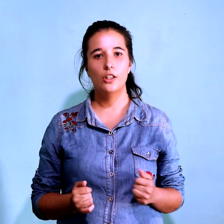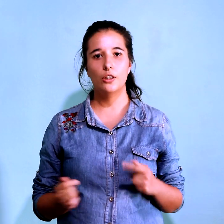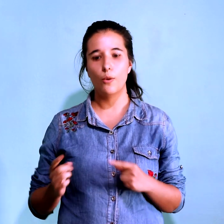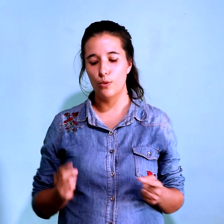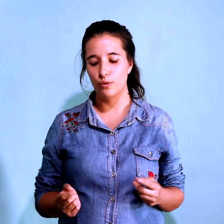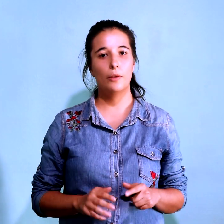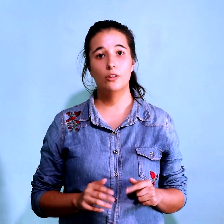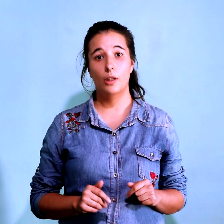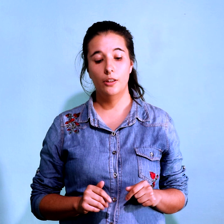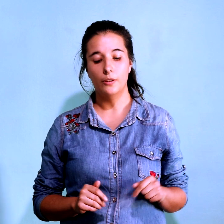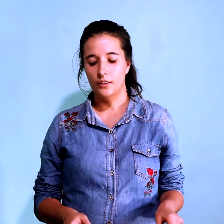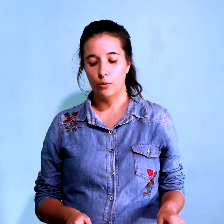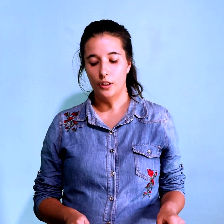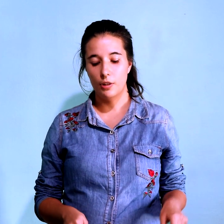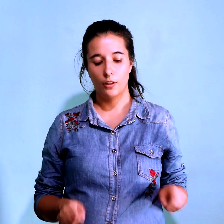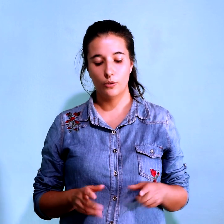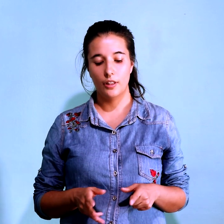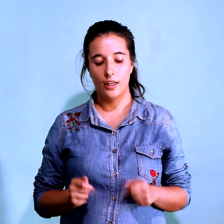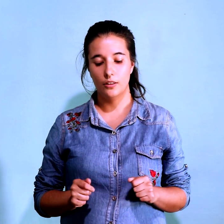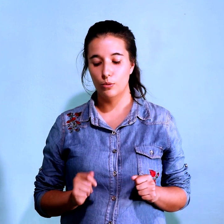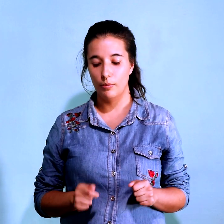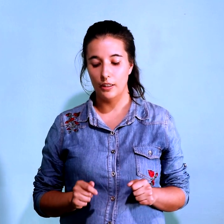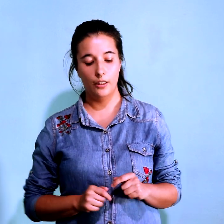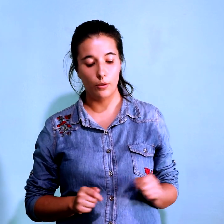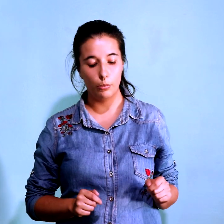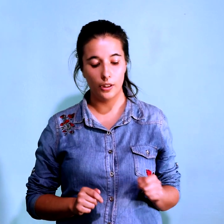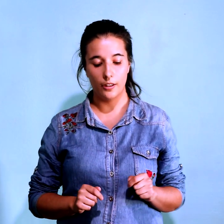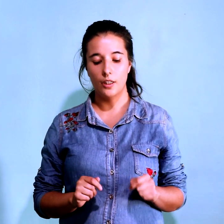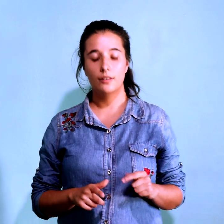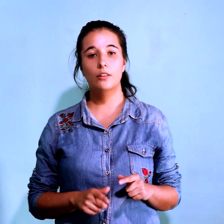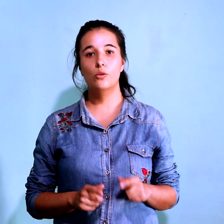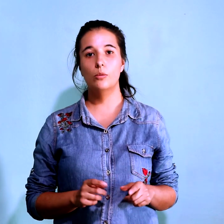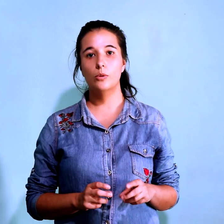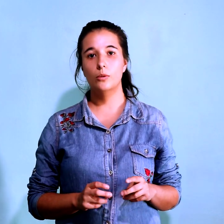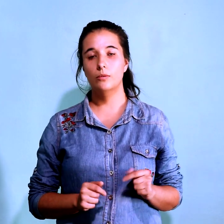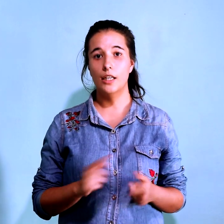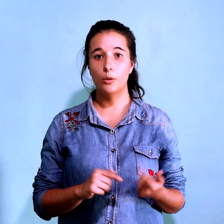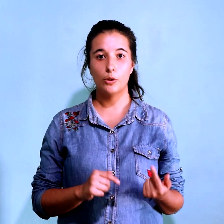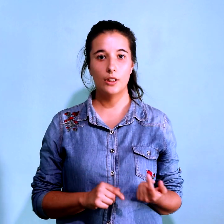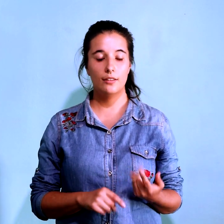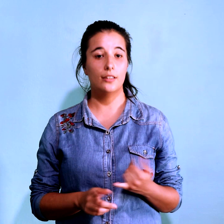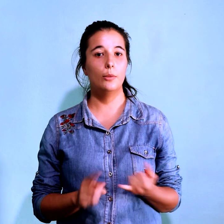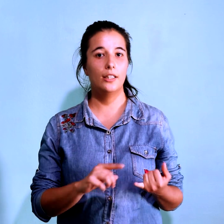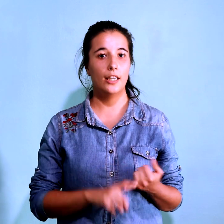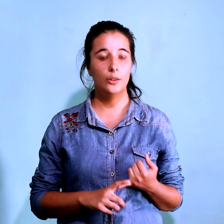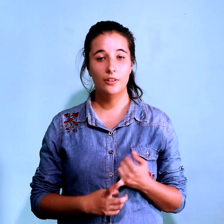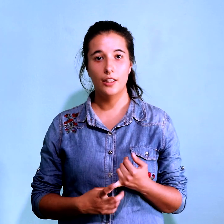linguagem ou apenas uma língua, então Libras é considerado uma língua. Por quê? Porque assim como a língua portuguesa, ela também tem a língua